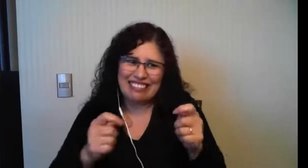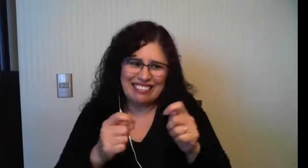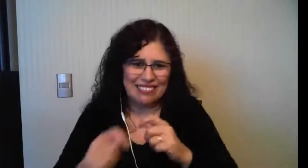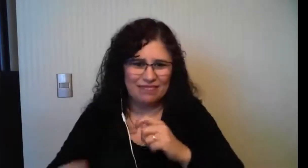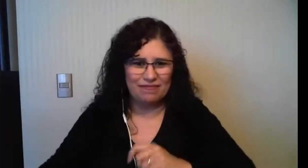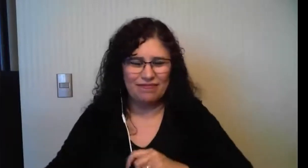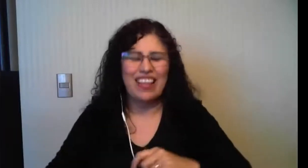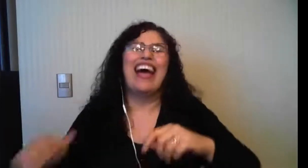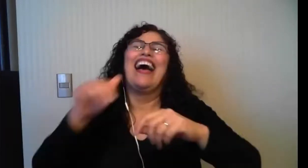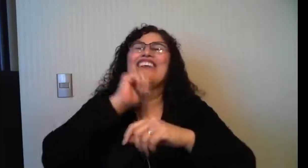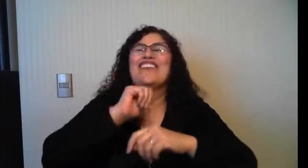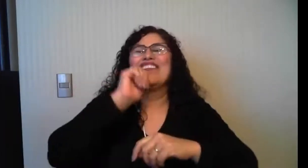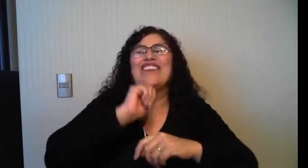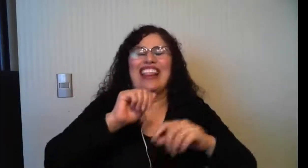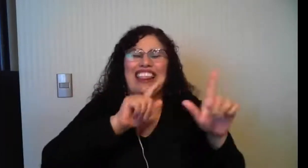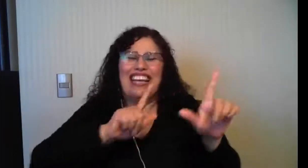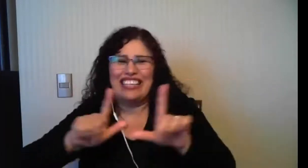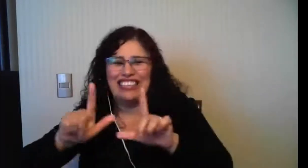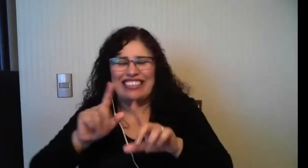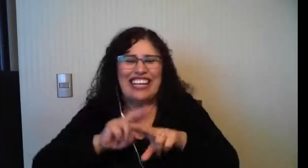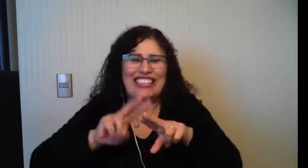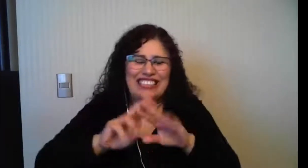Es que no hice esto, ¿verdad?